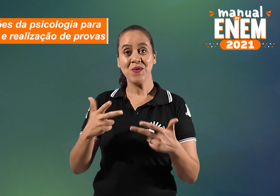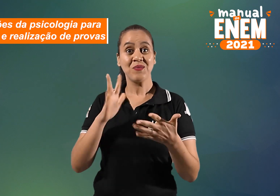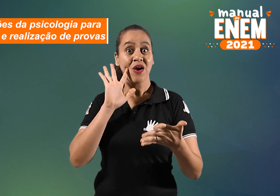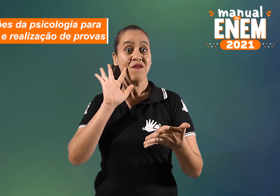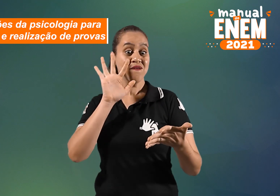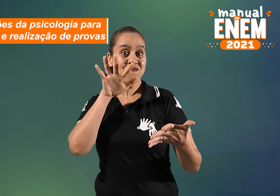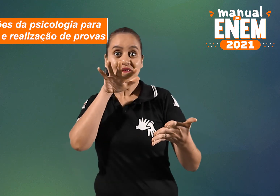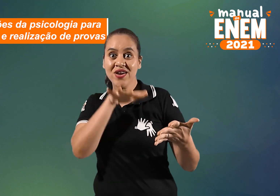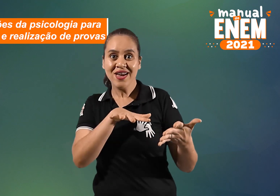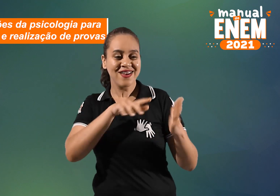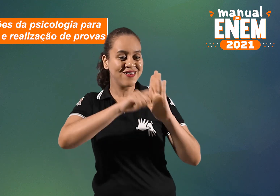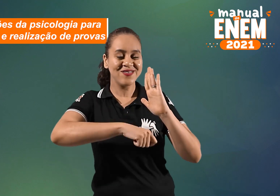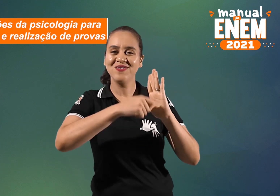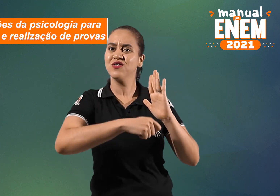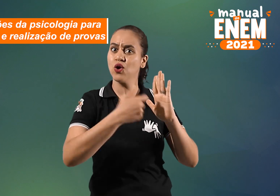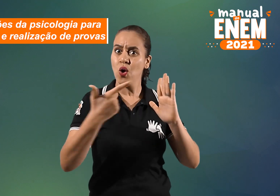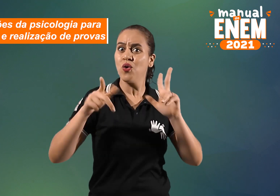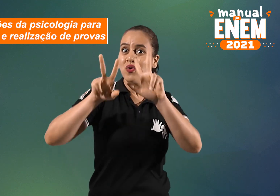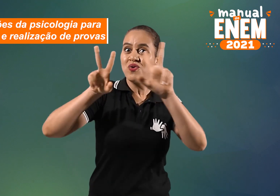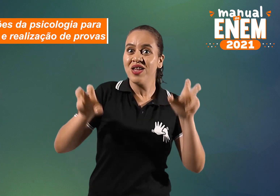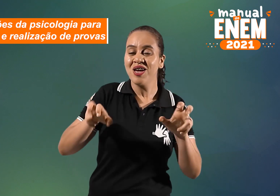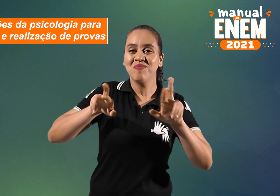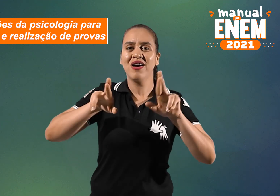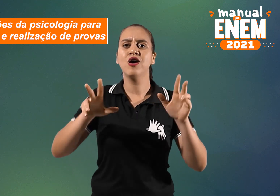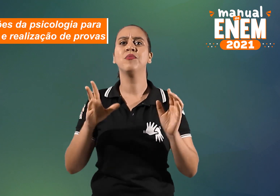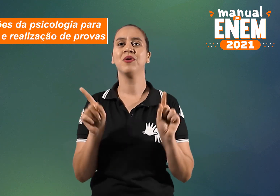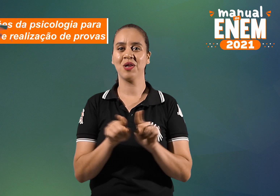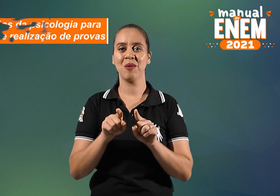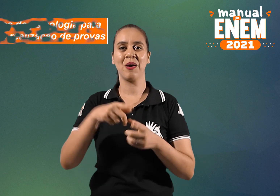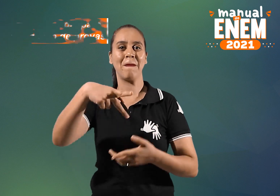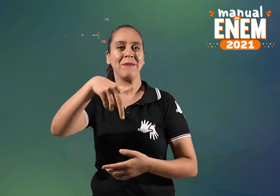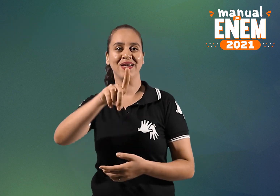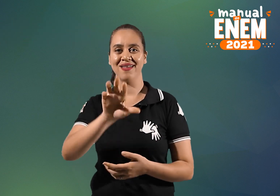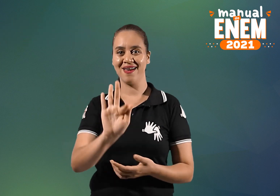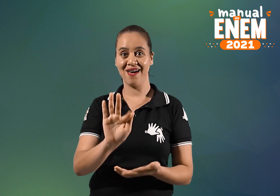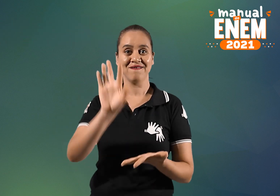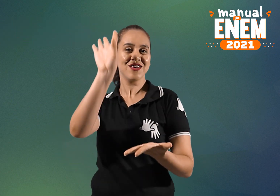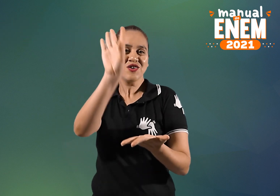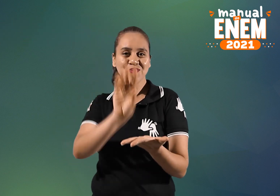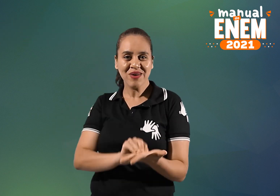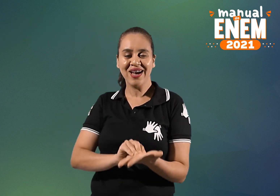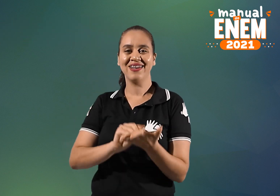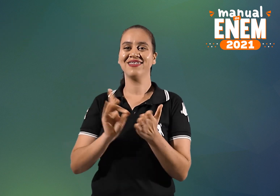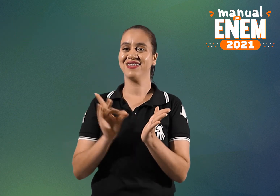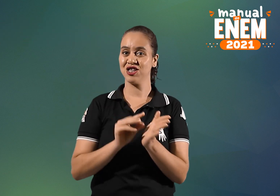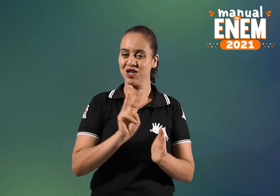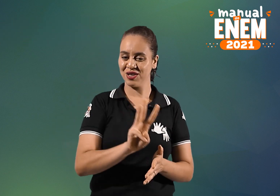informações, assista aos outros vídeos desta coletânea e faça um download deste manual Enem clicando no